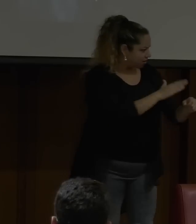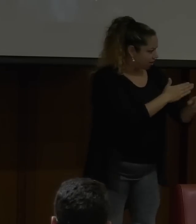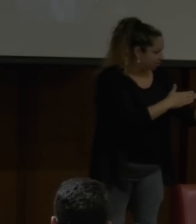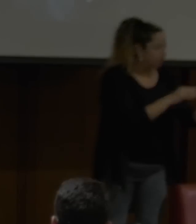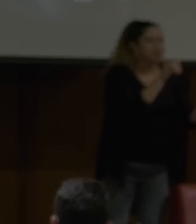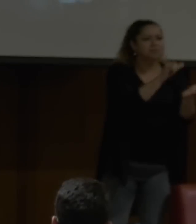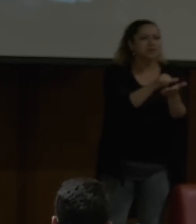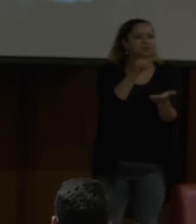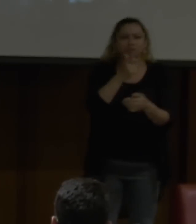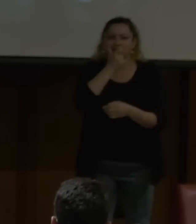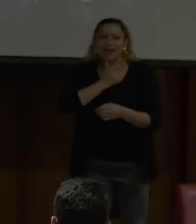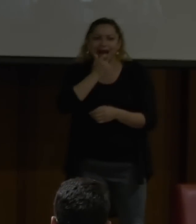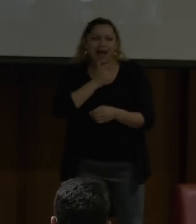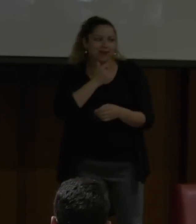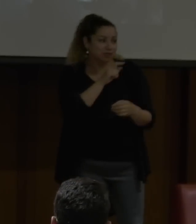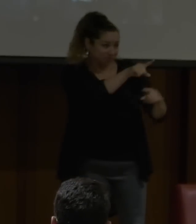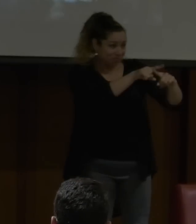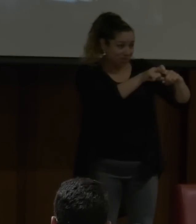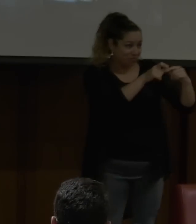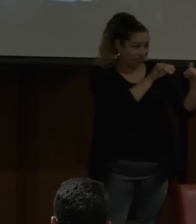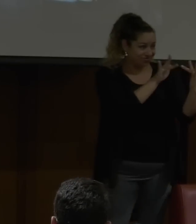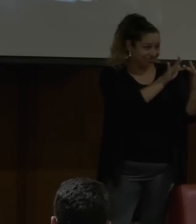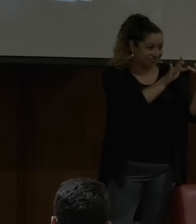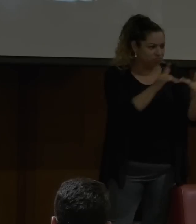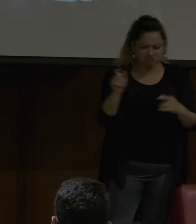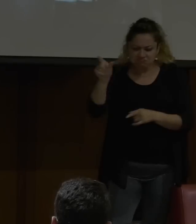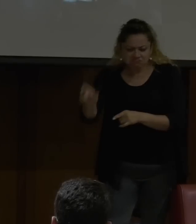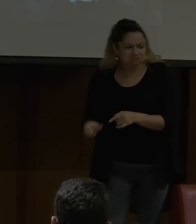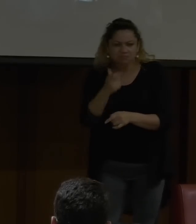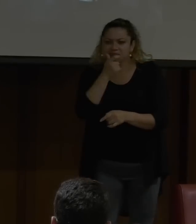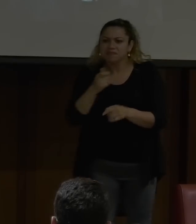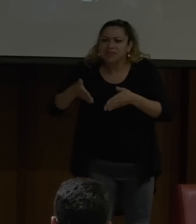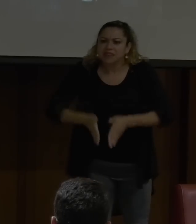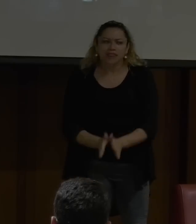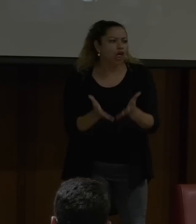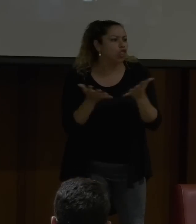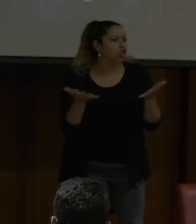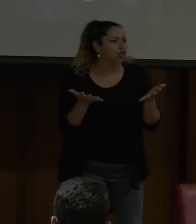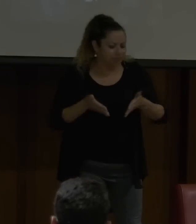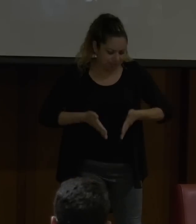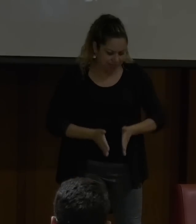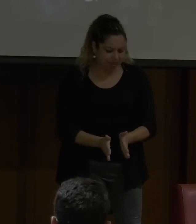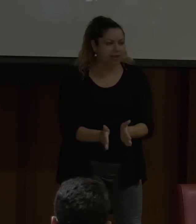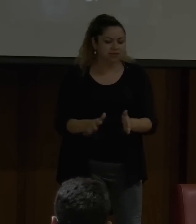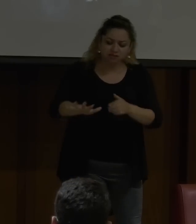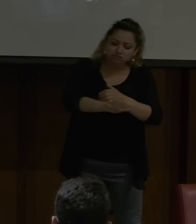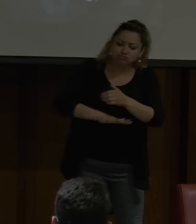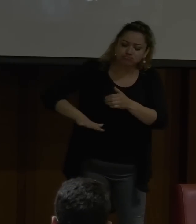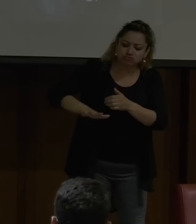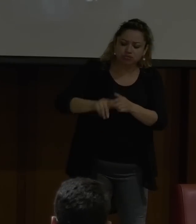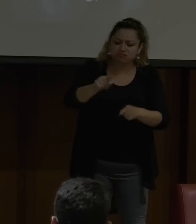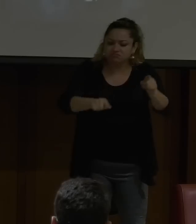Leandro, ¿cierto, primo? Leandro Díaz nace en una región rodeada